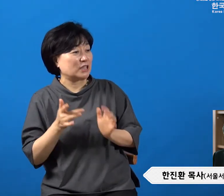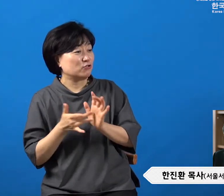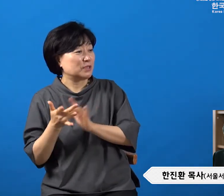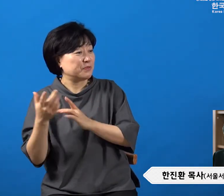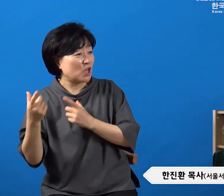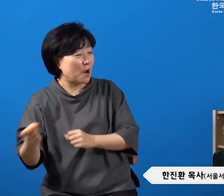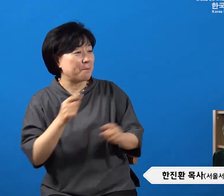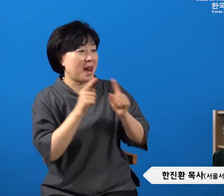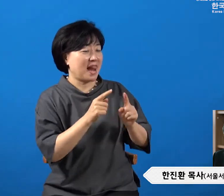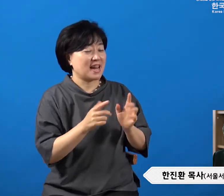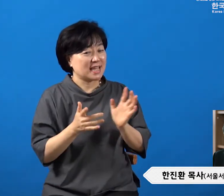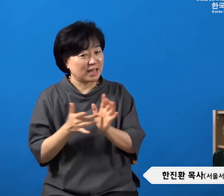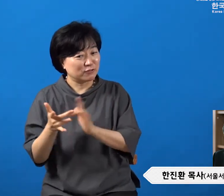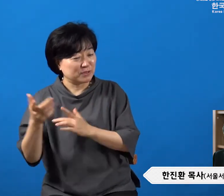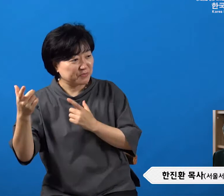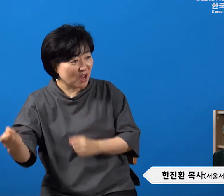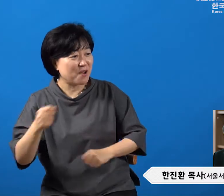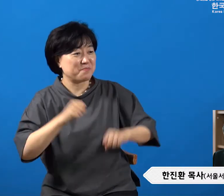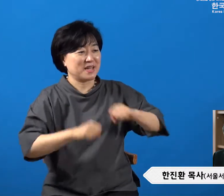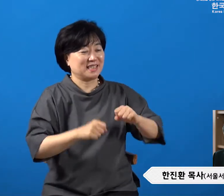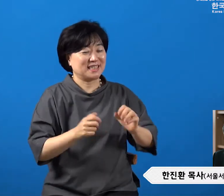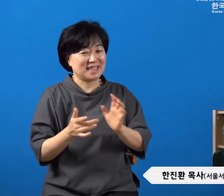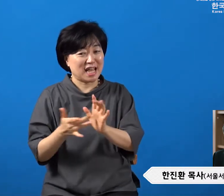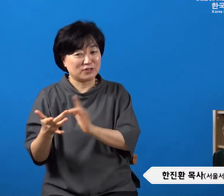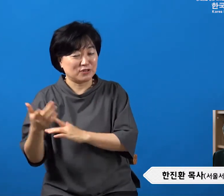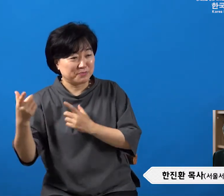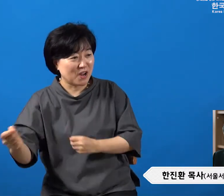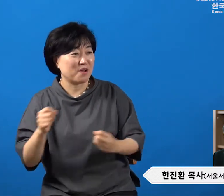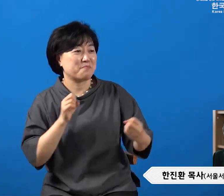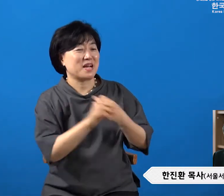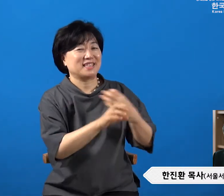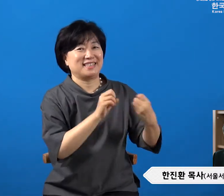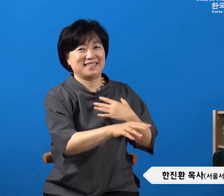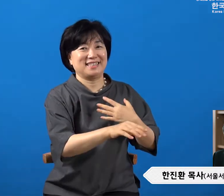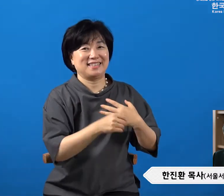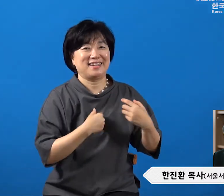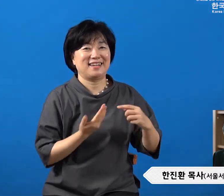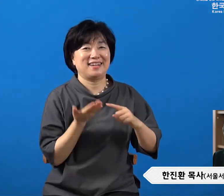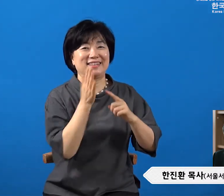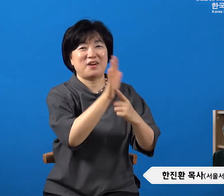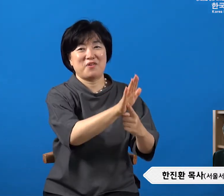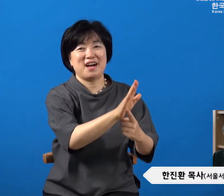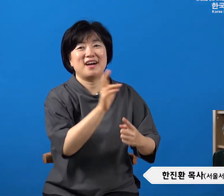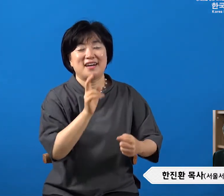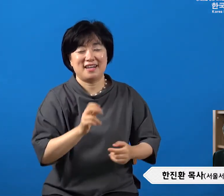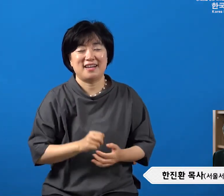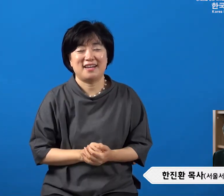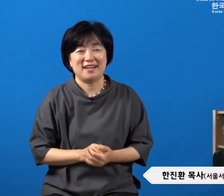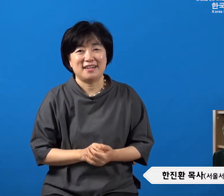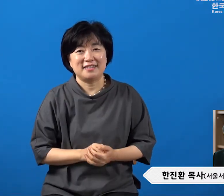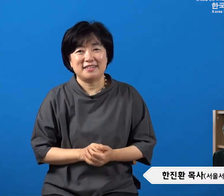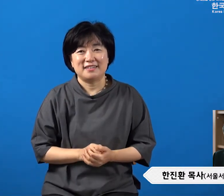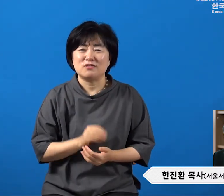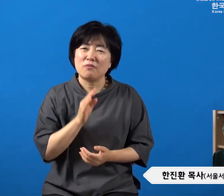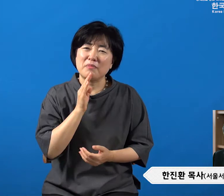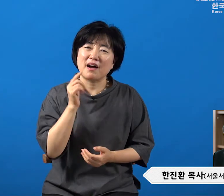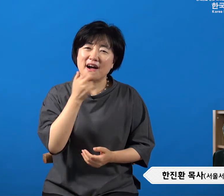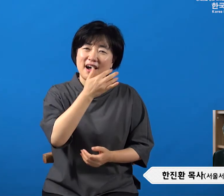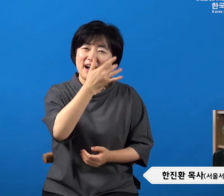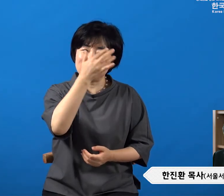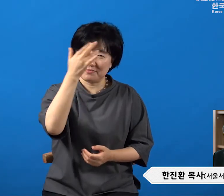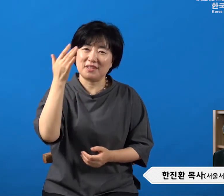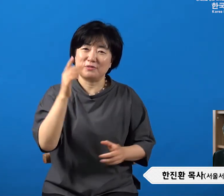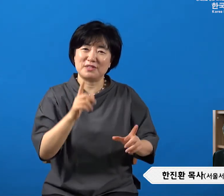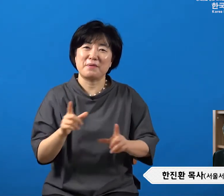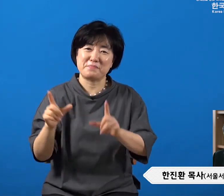생각하고 예수님처럼 말하고 예수님처럼 반응하고 그렇게 될 것입니다. 그게 얼마나